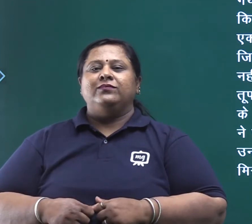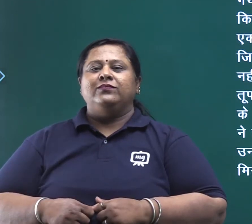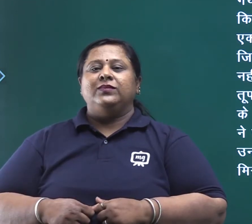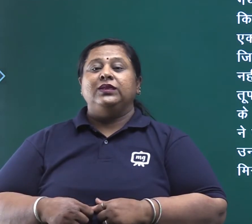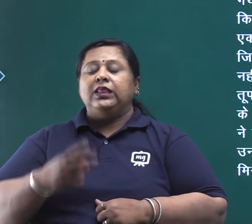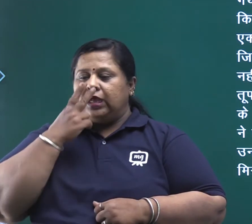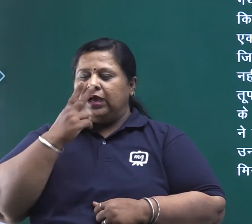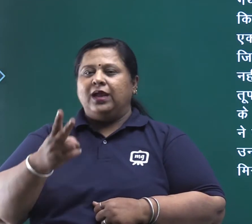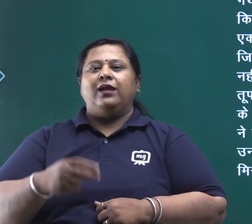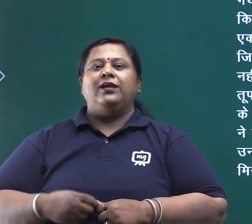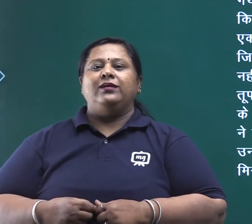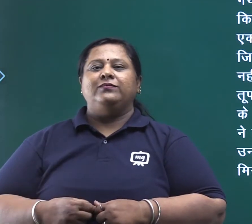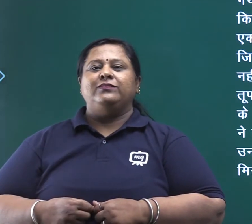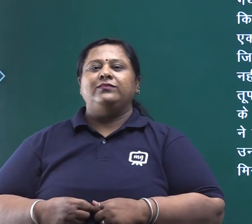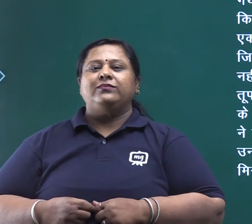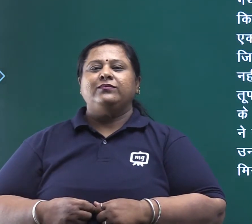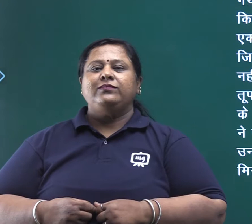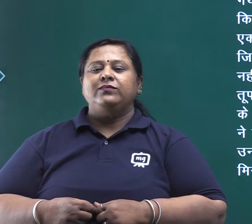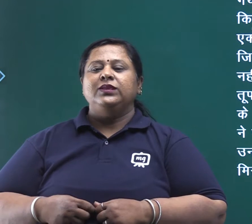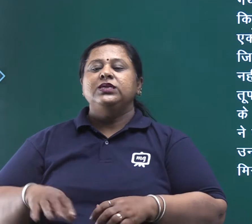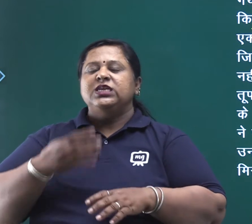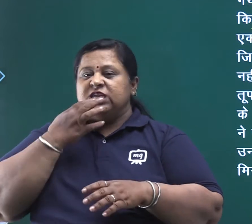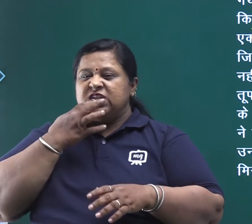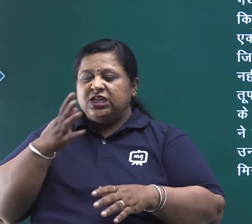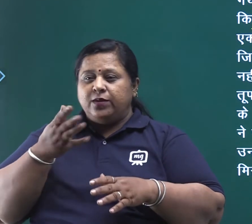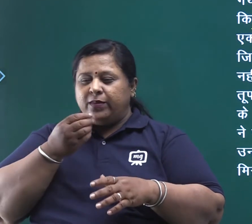दिखाया गया है कि समुद्र किनारे